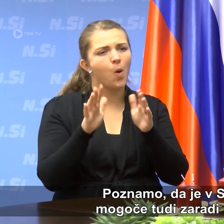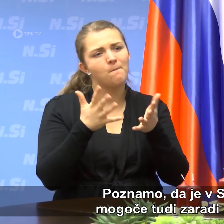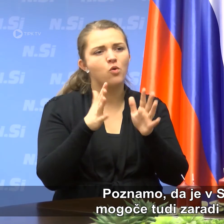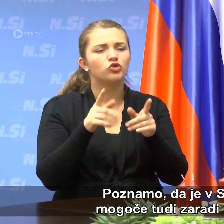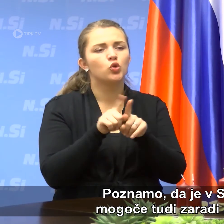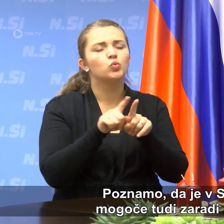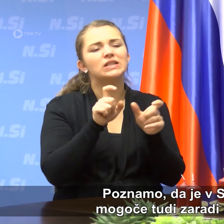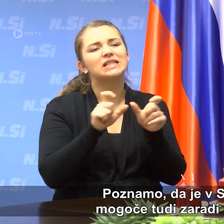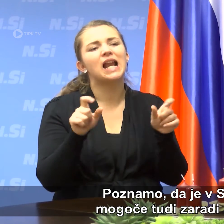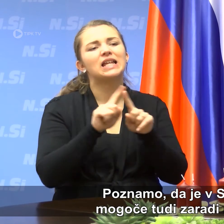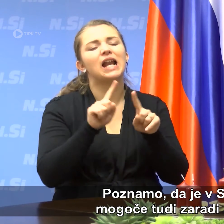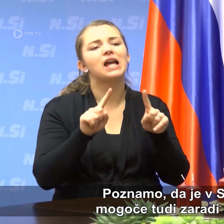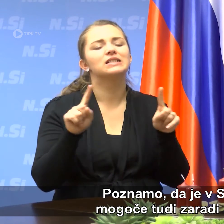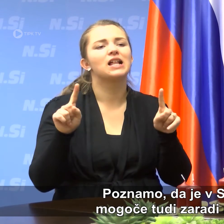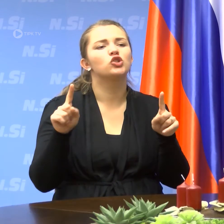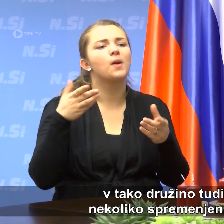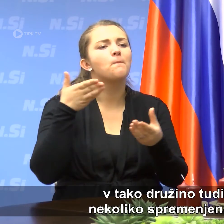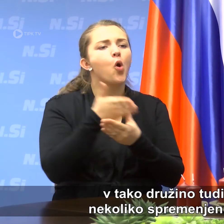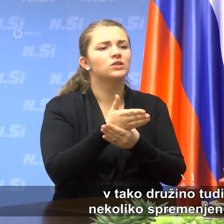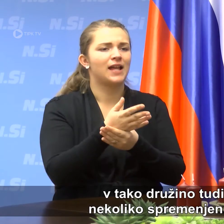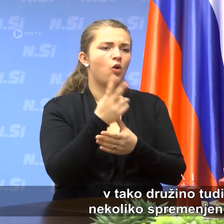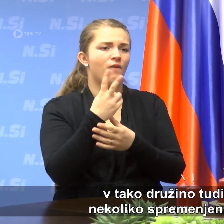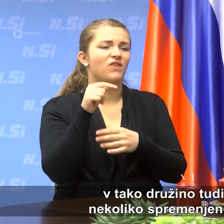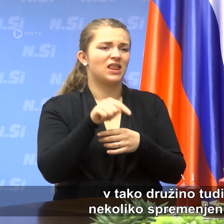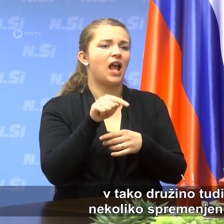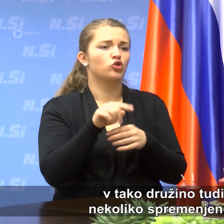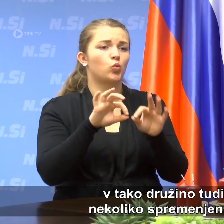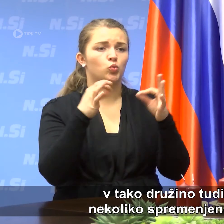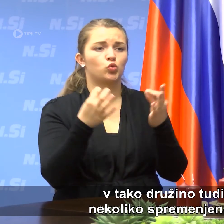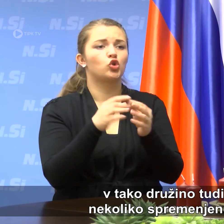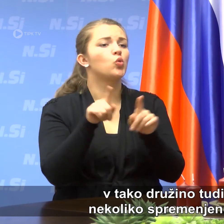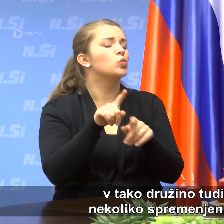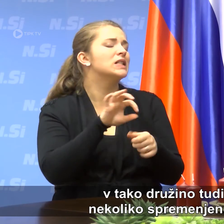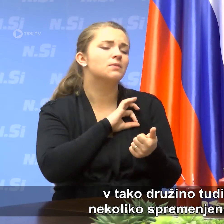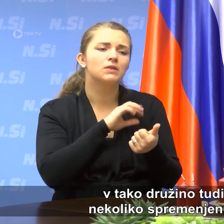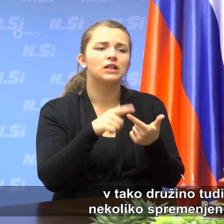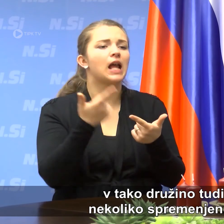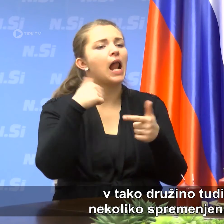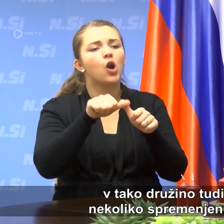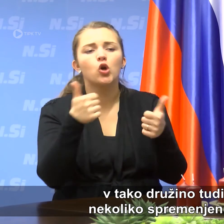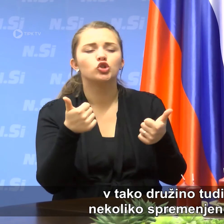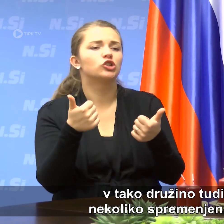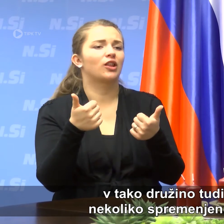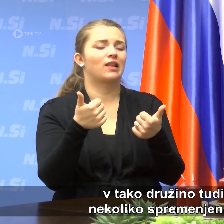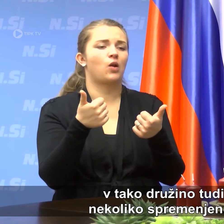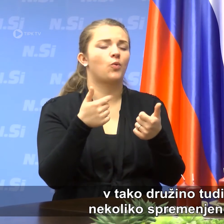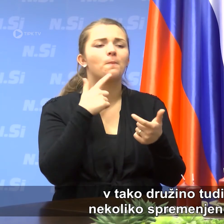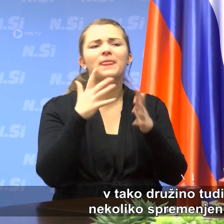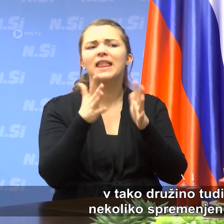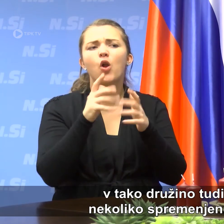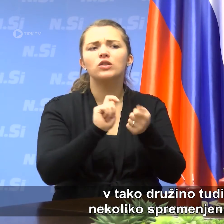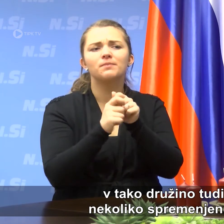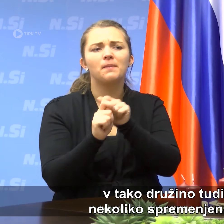mogoče tudi zaradi različnih posegov v tako družino, tudi smrti ali ločitev,